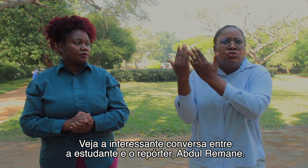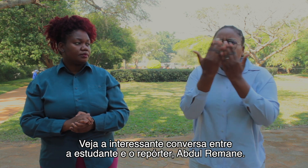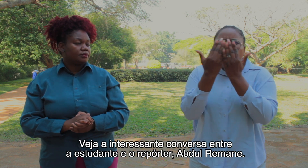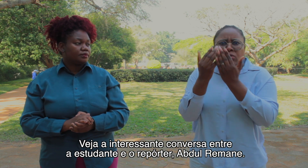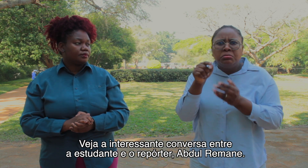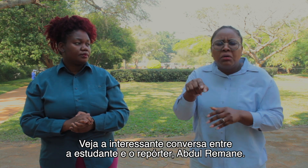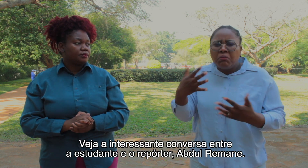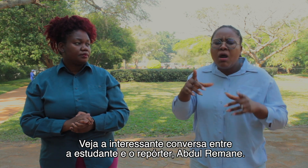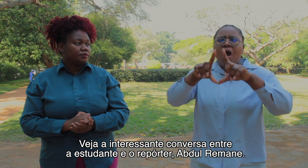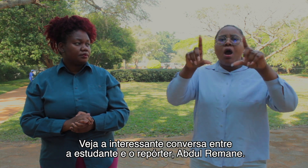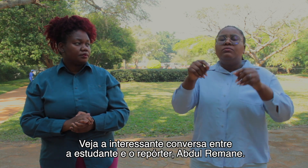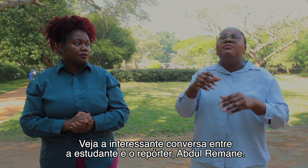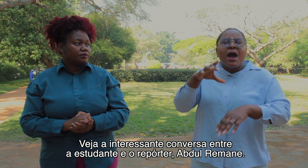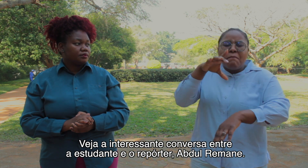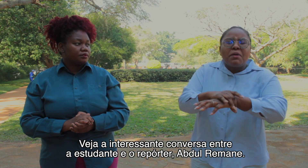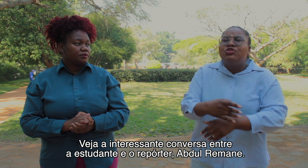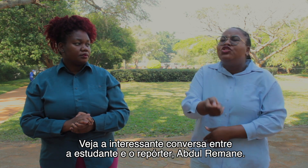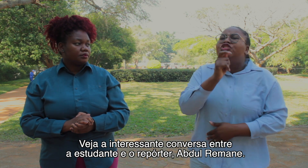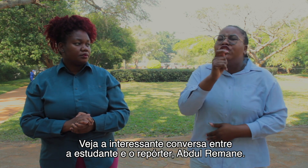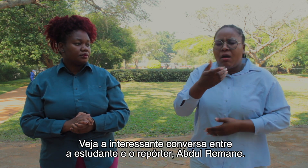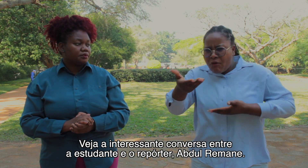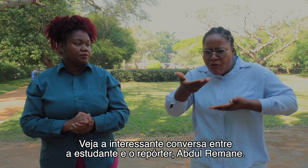a estudante e o repórter Abdulrahman.